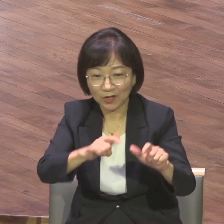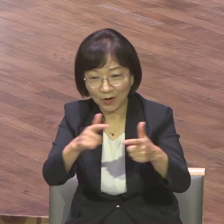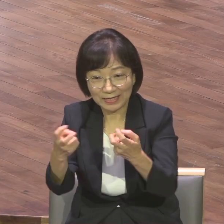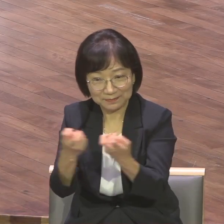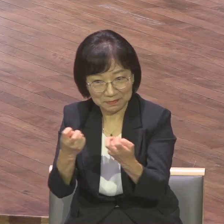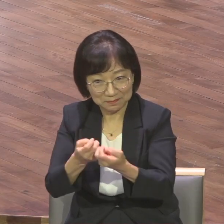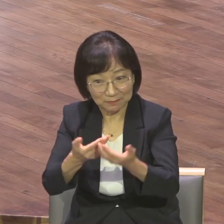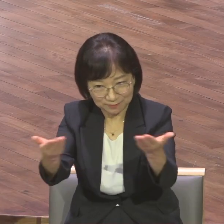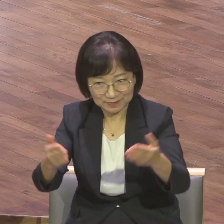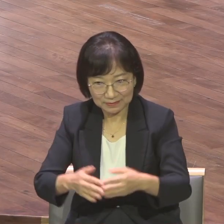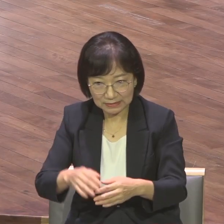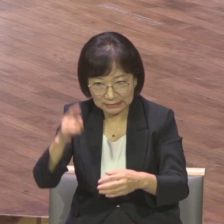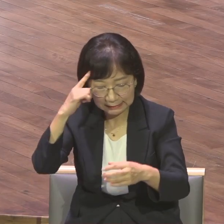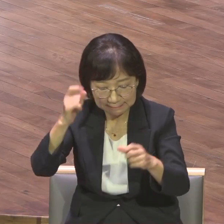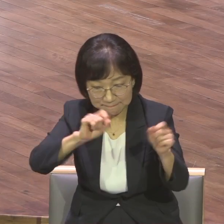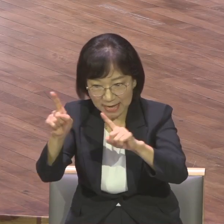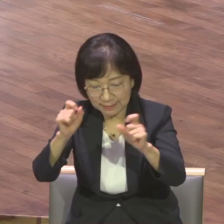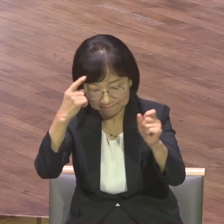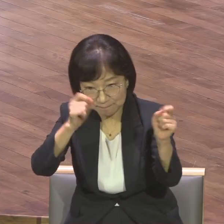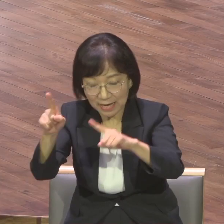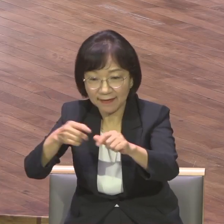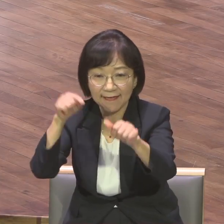그게 실패입니다. 그게 질병입니다.